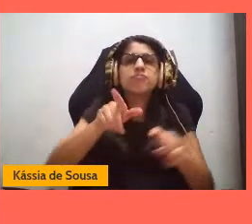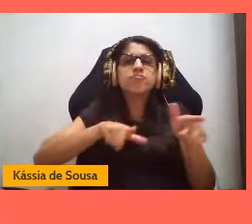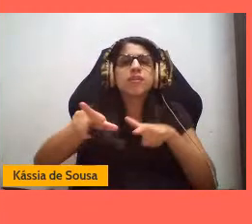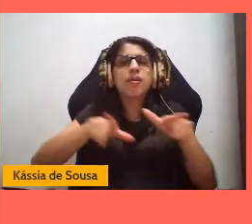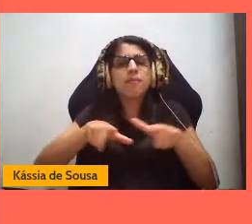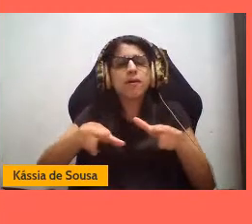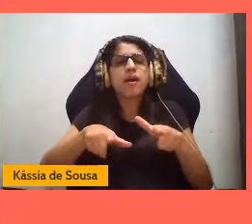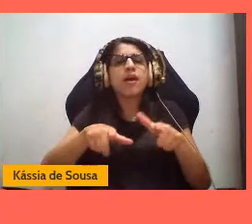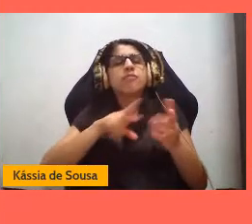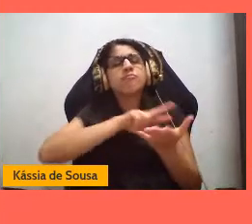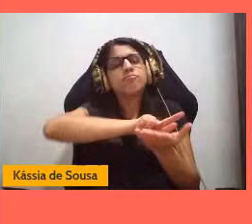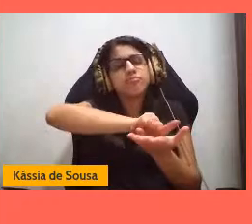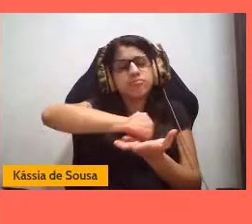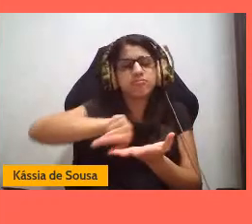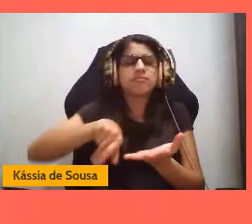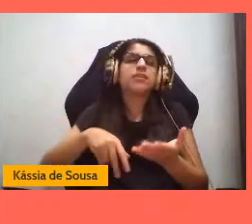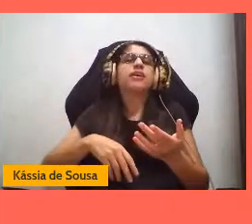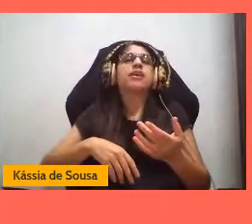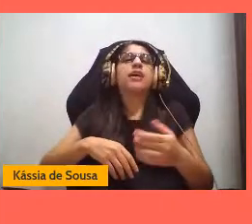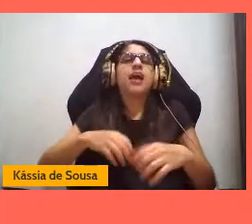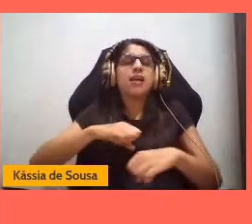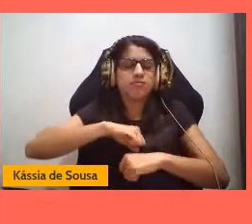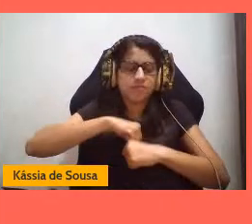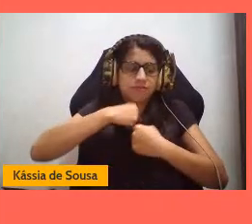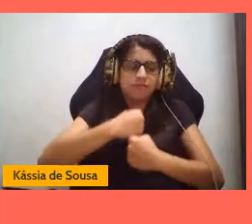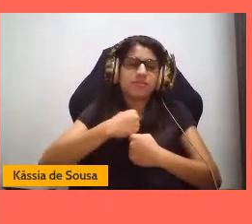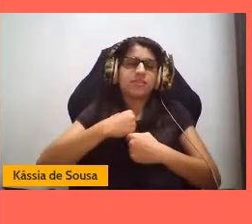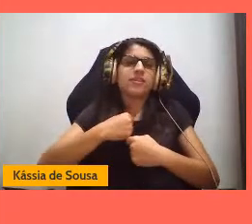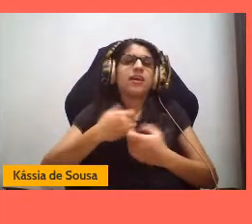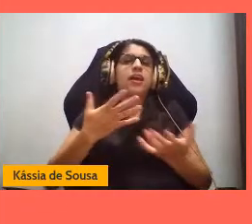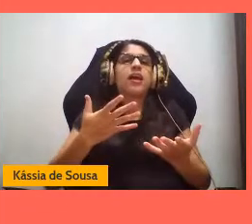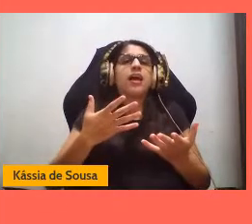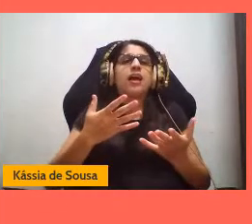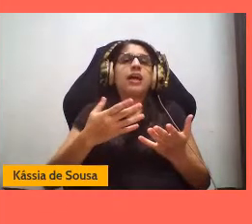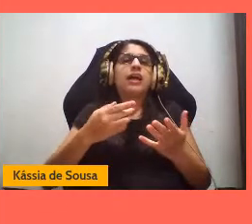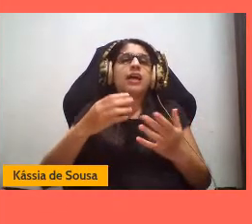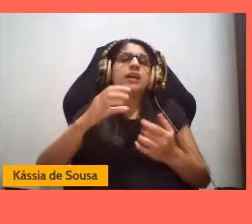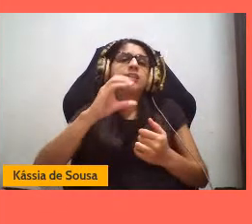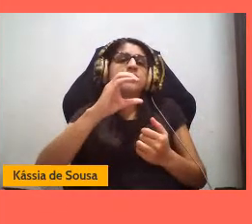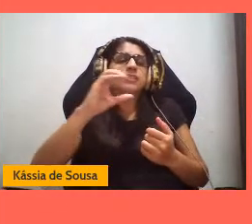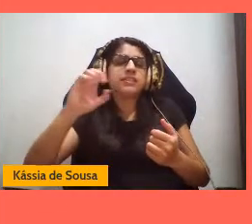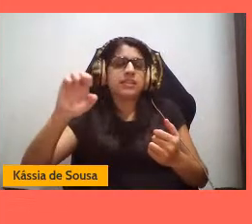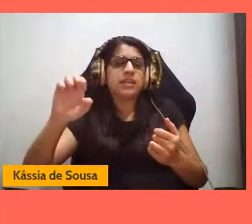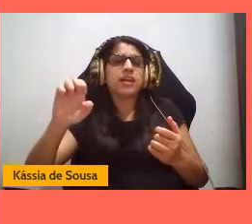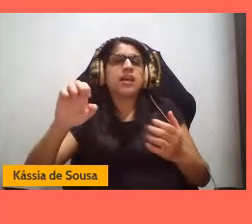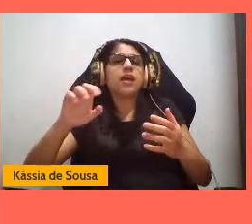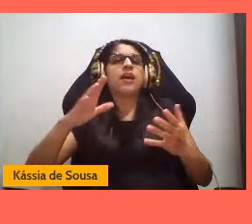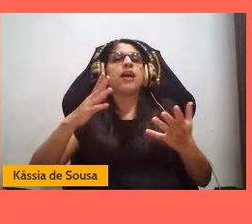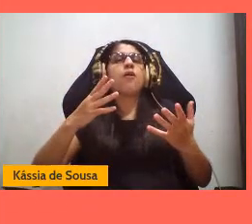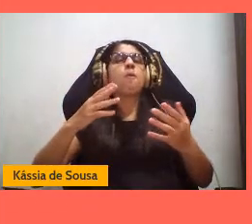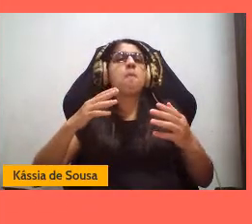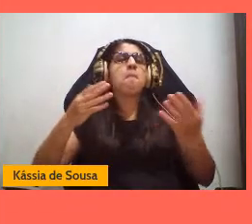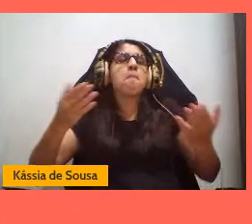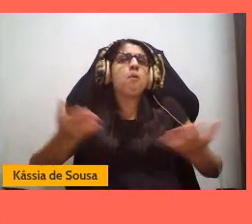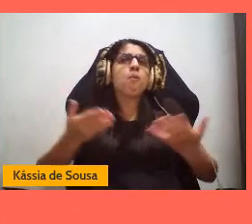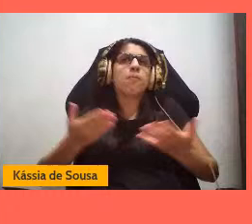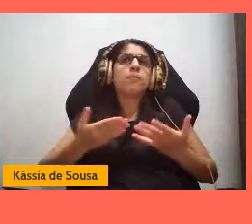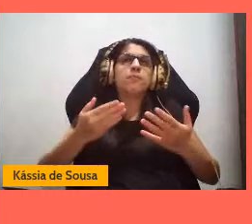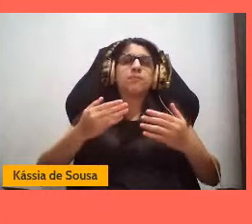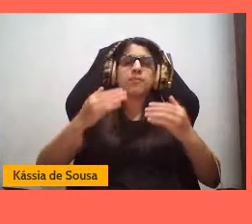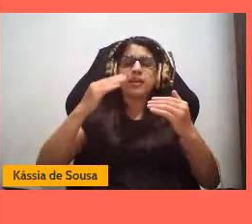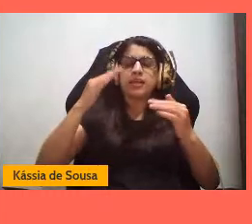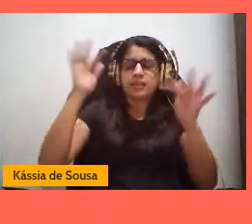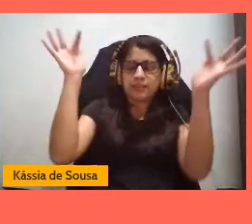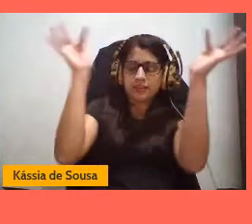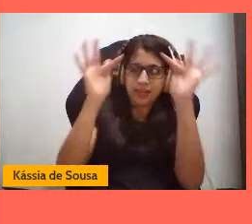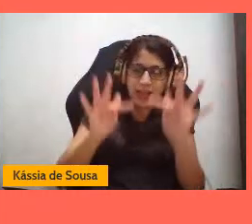respirou, transpirou a Mostra CE. E, de fato, um momento de muita alegria. E agradecer a Adriana e